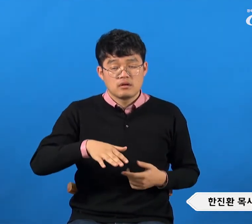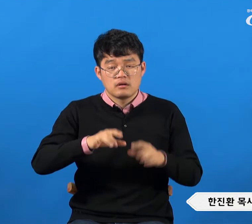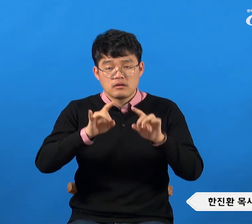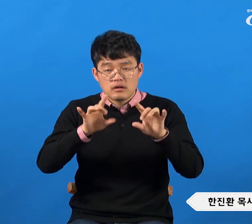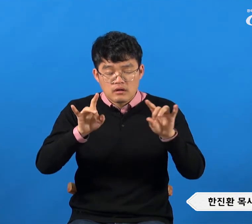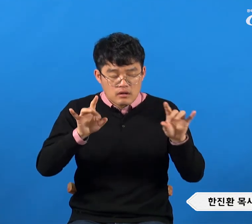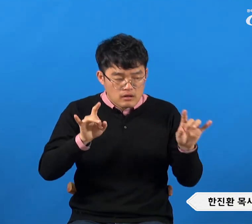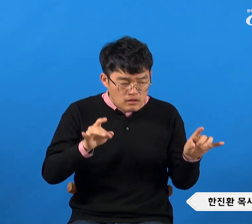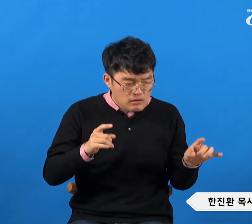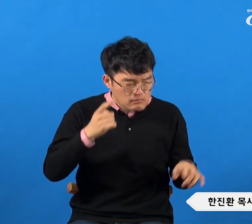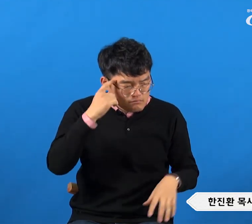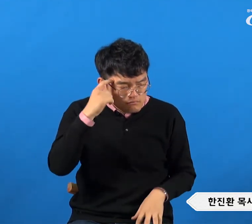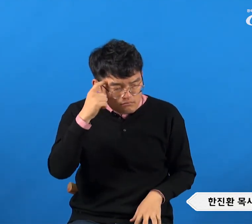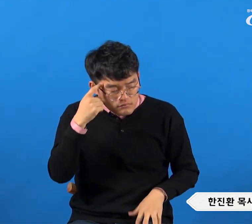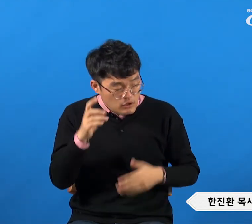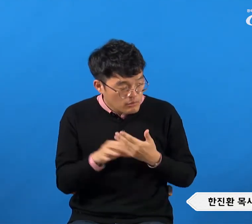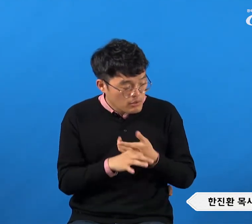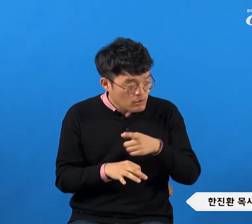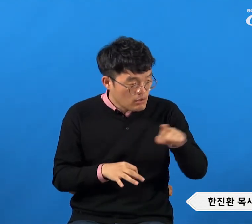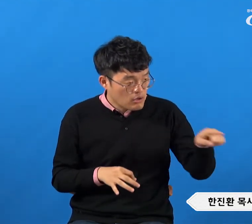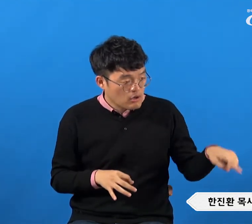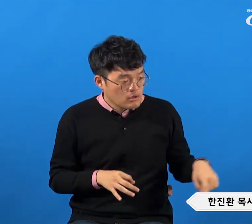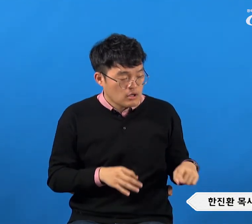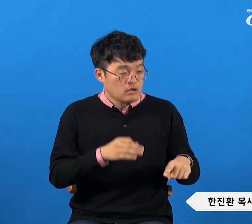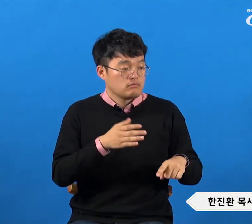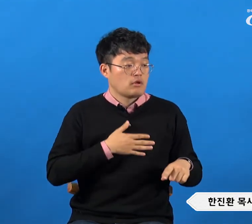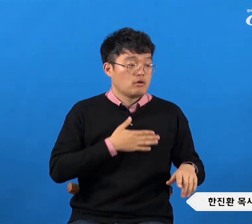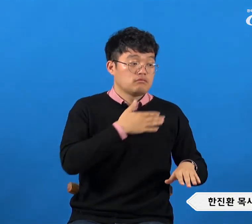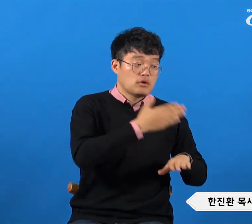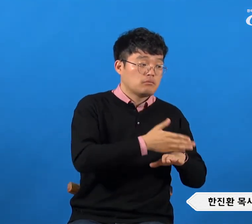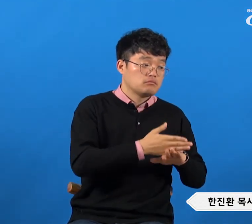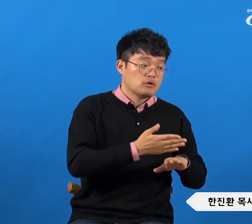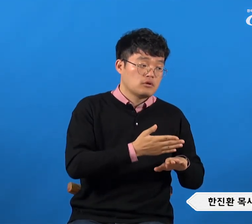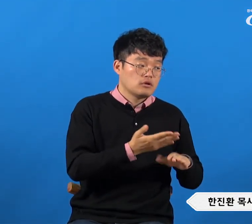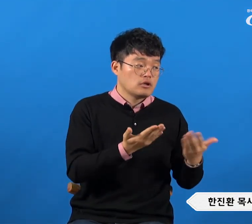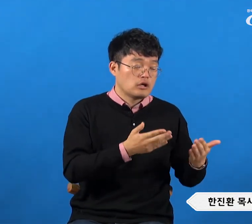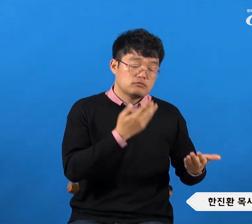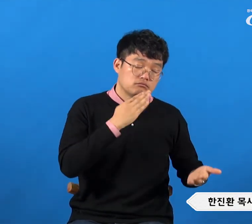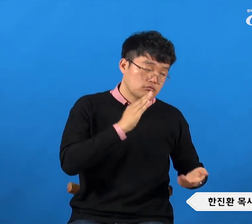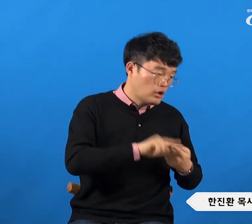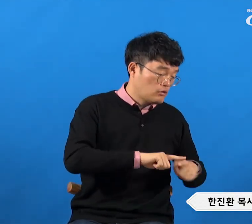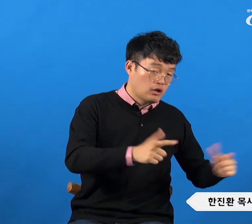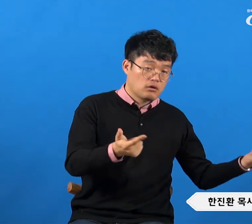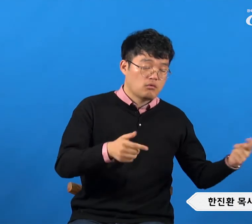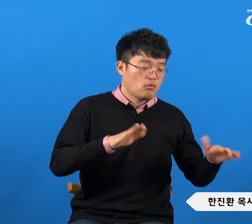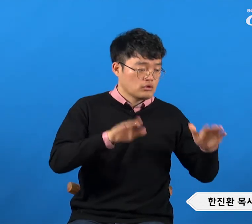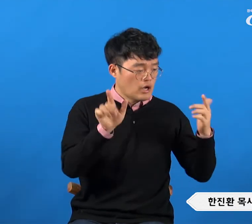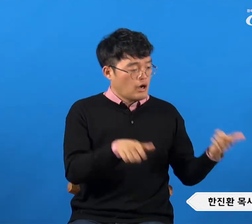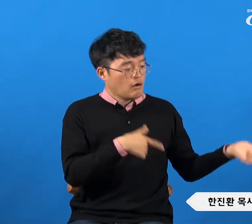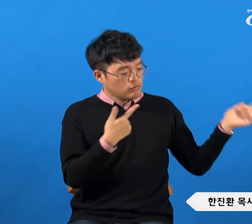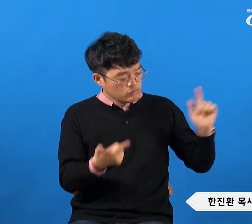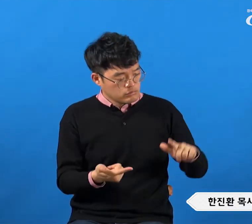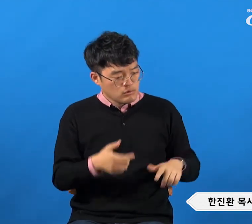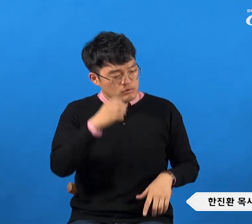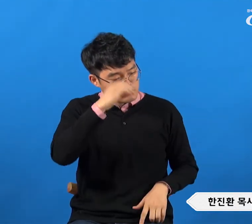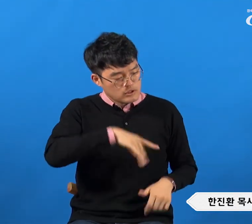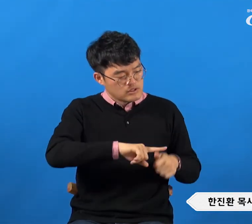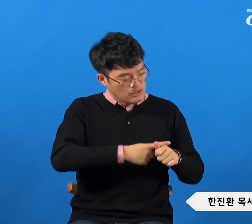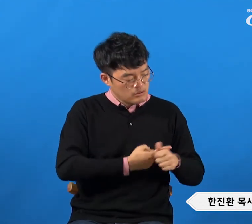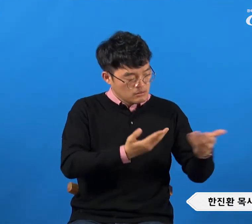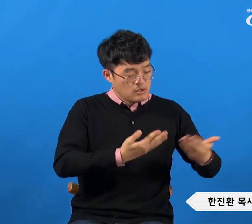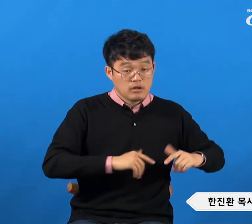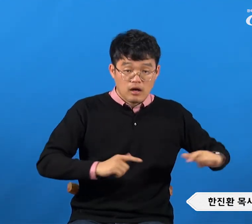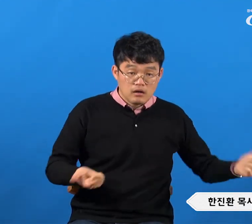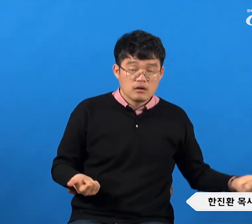하나하나 따져보면 이 당연한 것이 아닙니다. 오늘 하루도 그냥 당연히 주어지는 것 아닙니다.